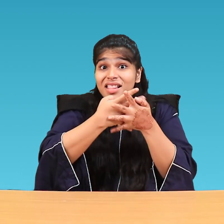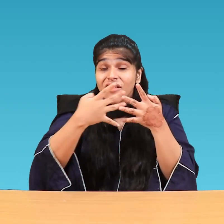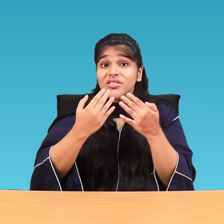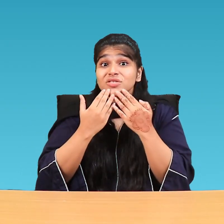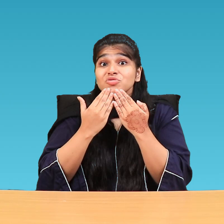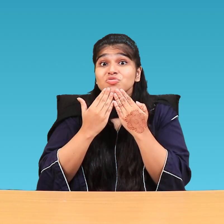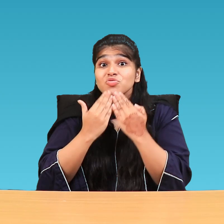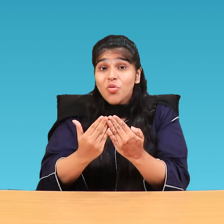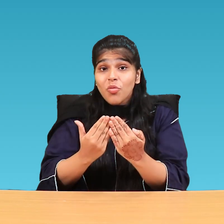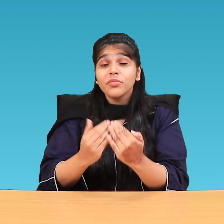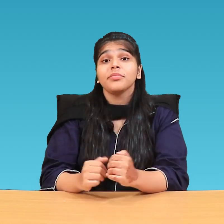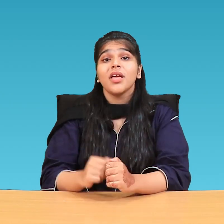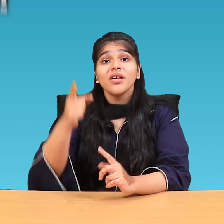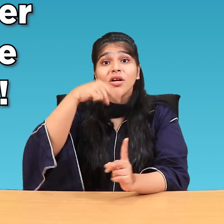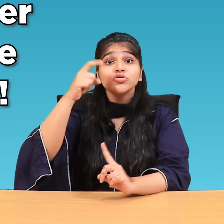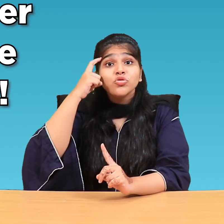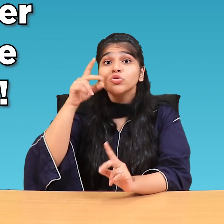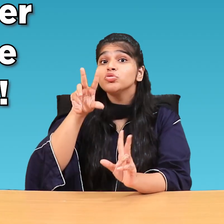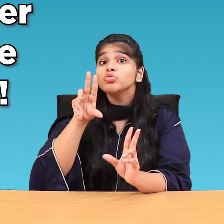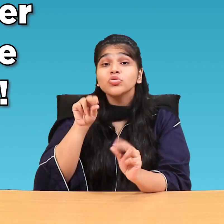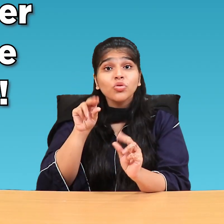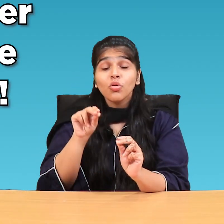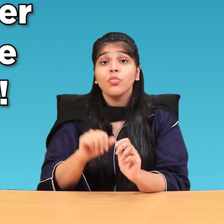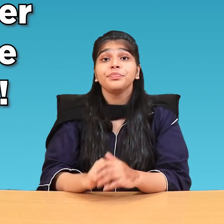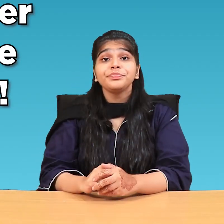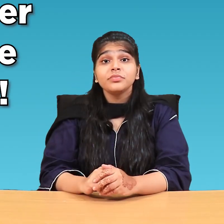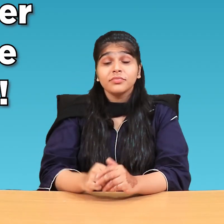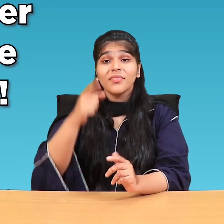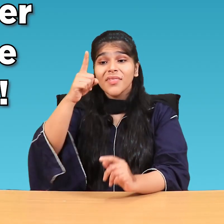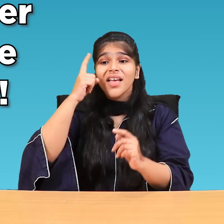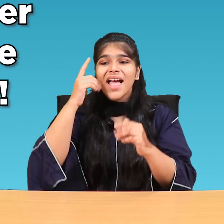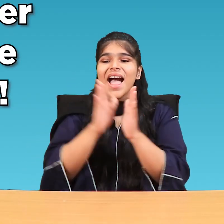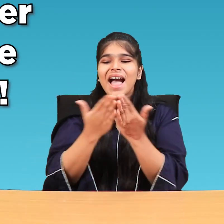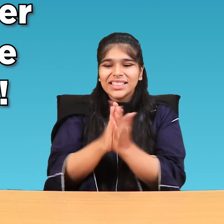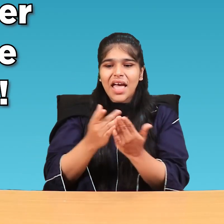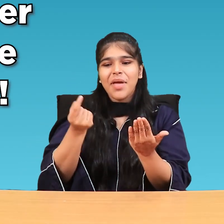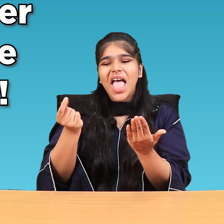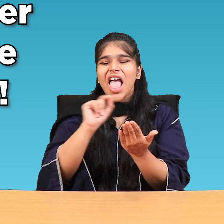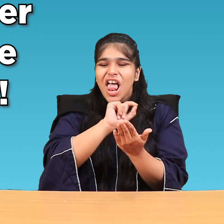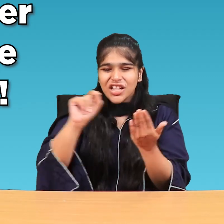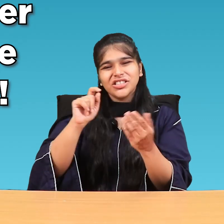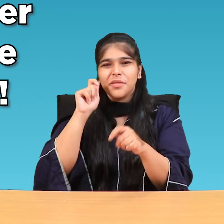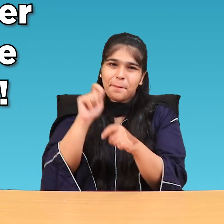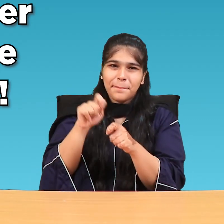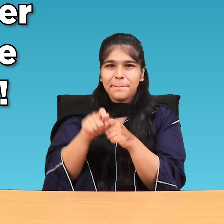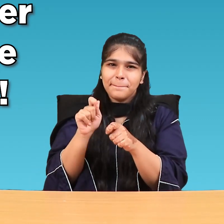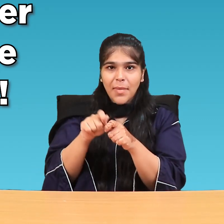में आप ये एक्सपेक्ट नहीं कर सकते कि अगर आप अपनी किताबें इंग्लिश लैंग्वेज में बना रहे हैं तो